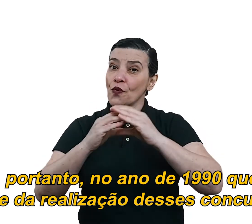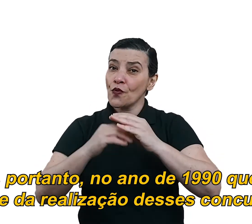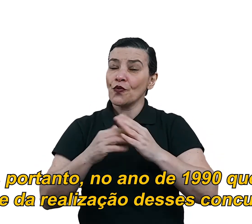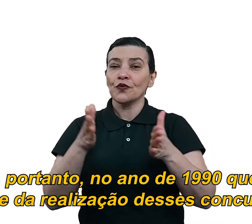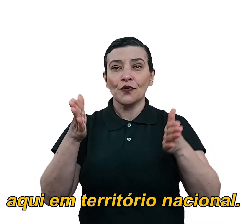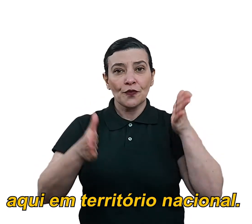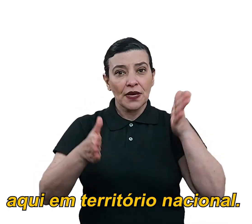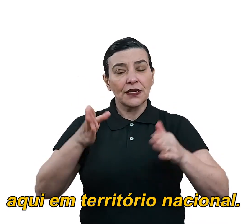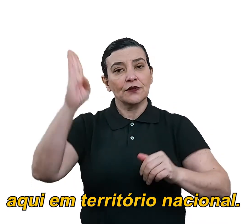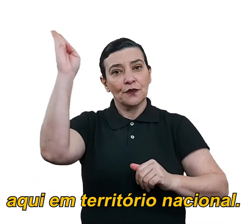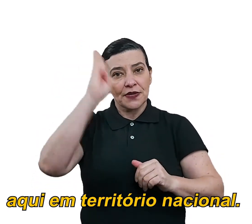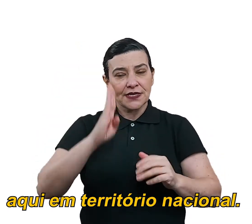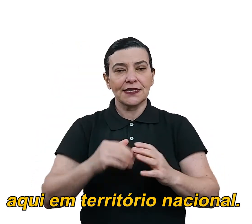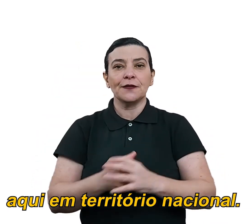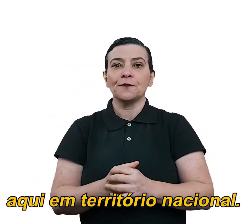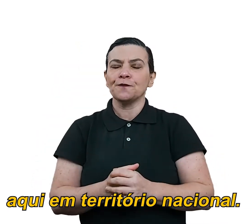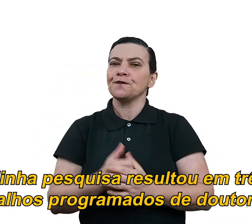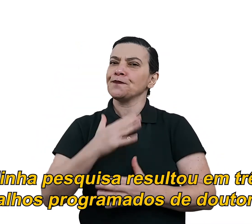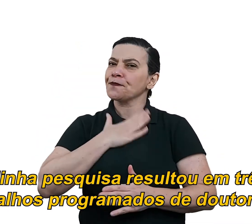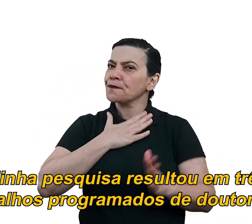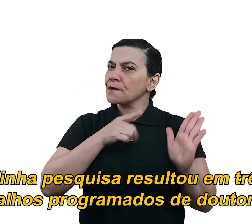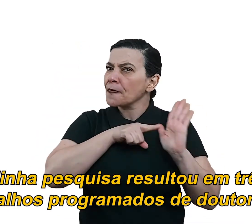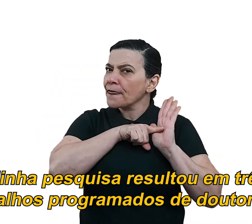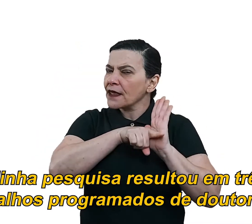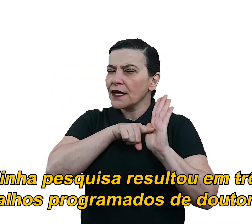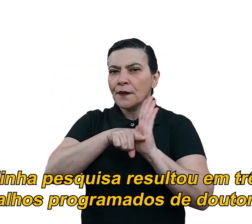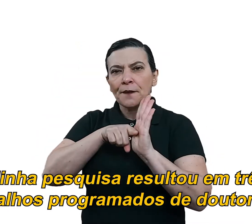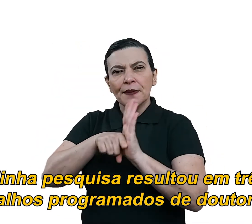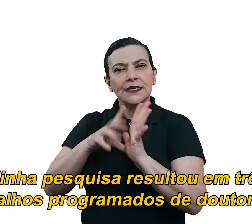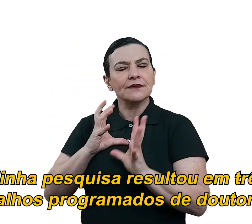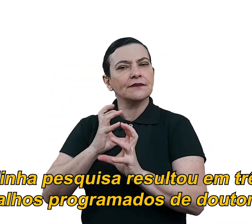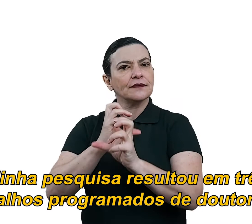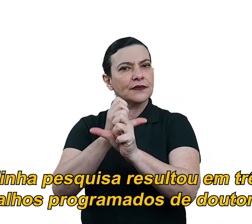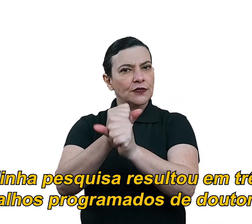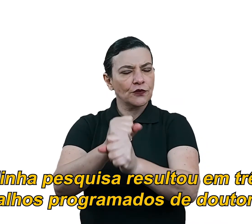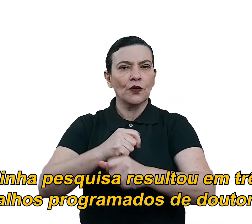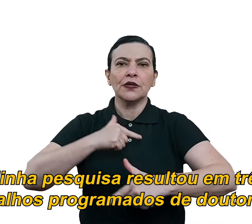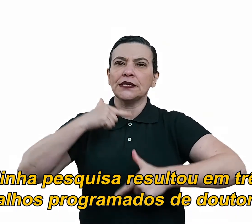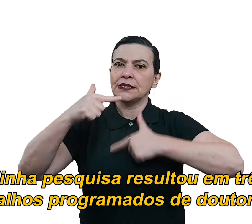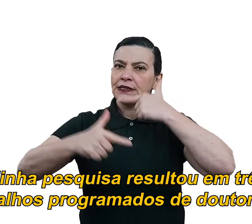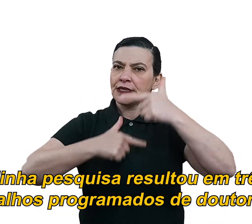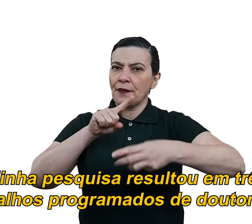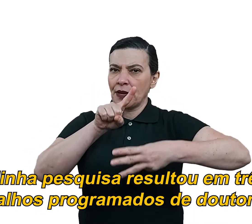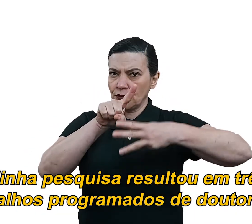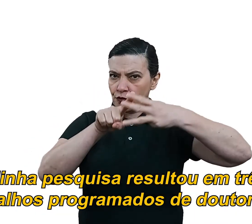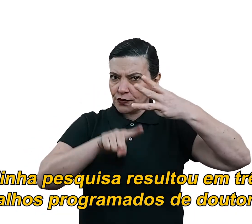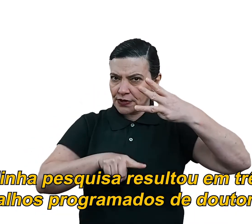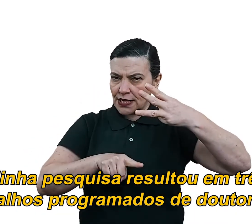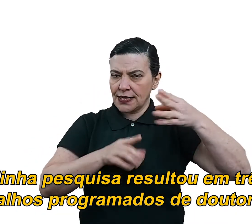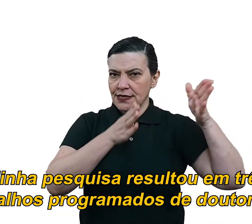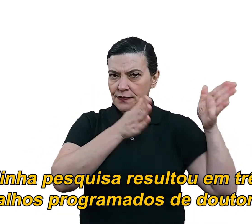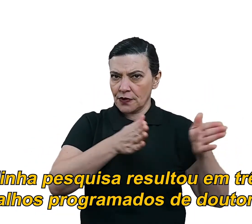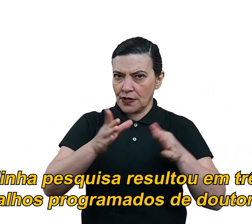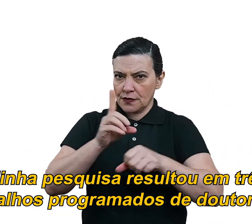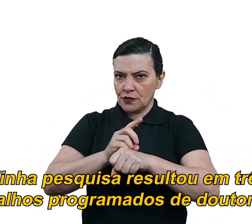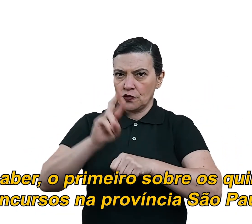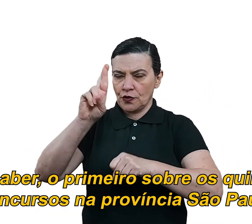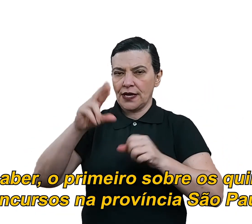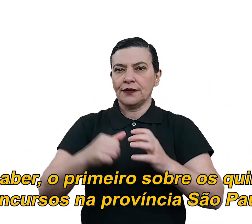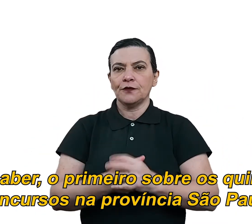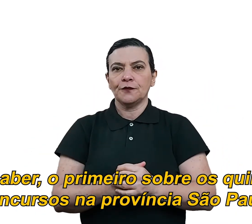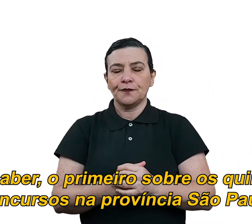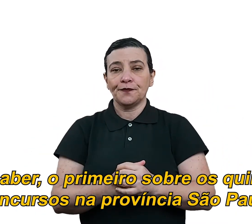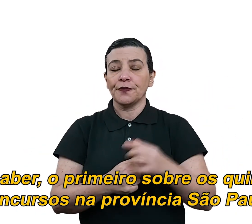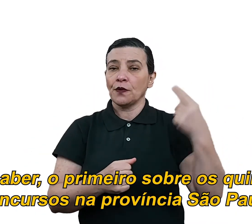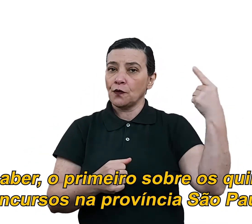desses concursos aqui em território nacional. Minha pesquisa resultou em 3 trabalhos programados de doutorado,